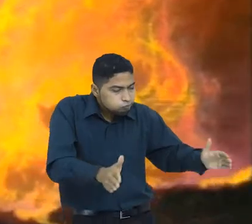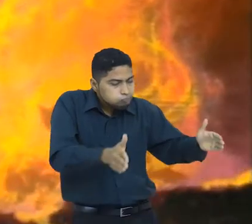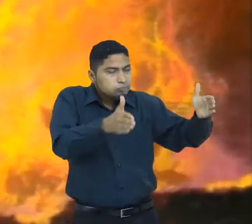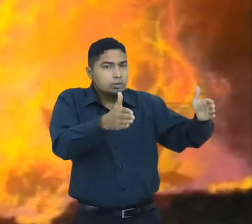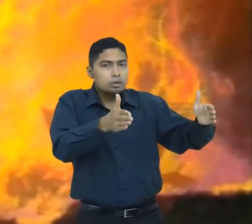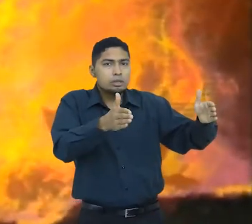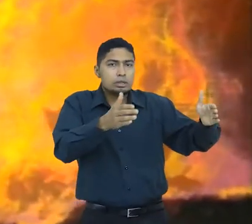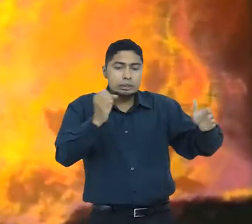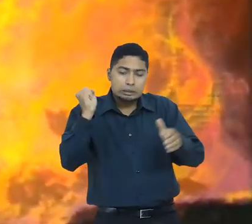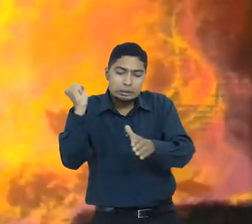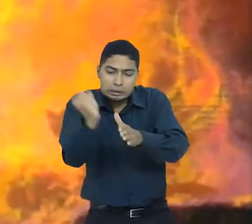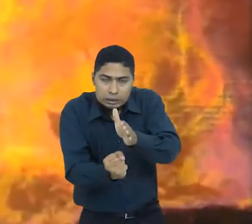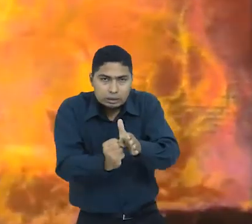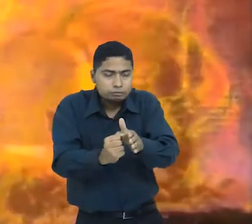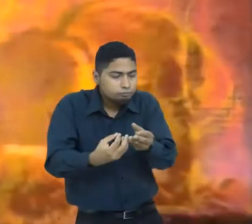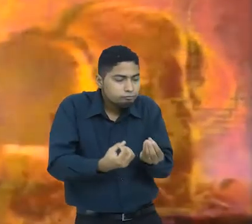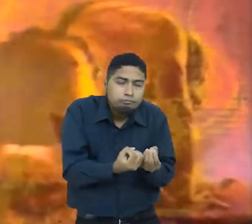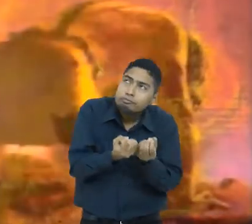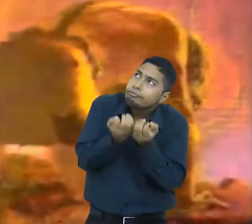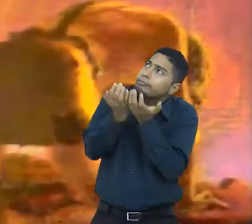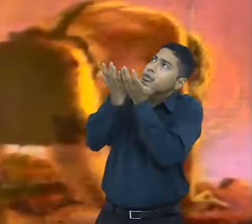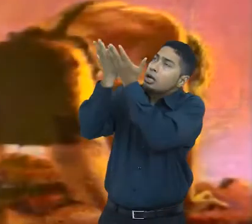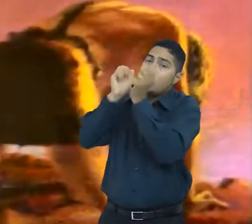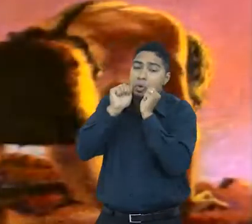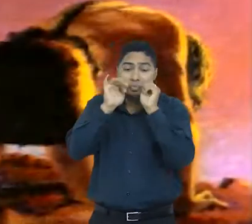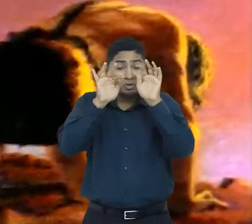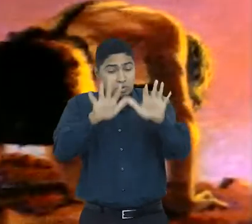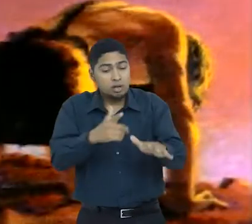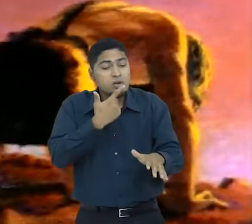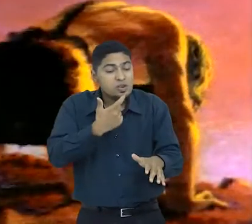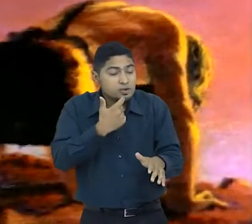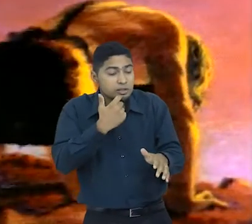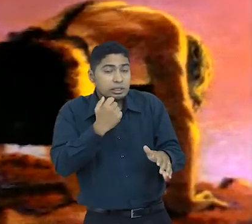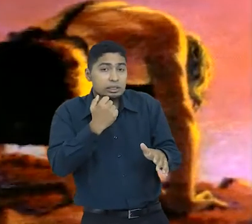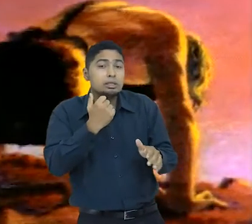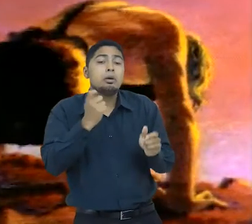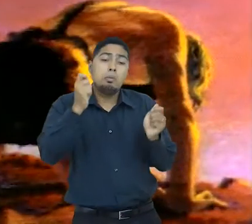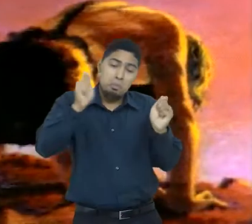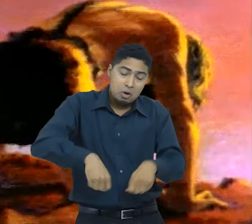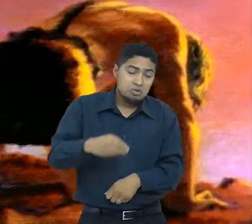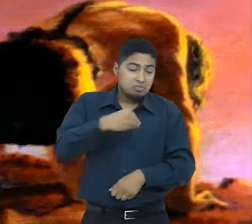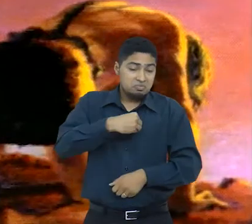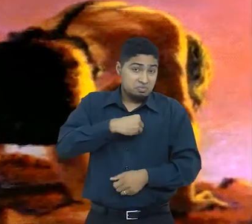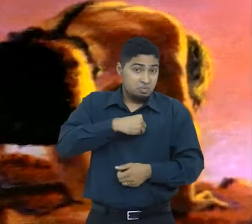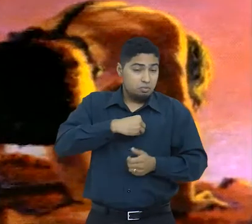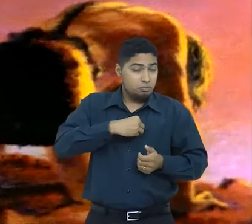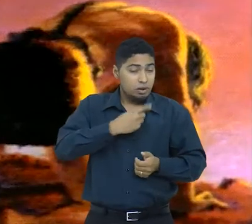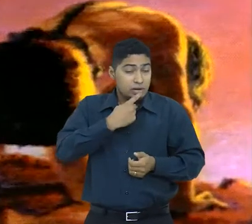mim. Use-o para oferecer os sacrifícios e abençoarei vocês. O sangue cobrirá seus pecados e